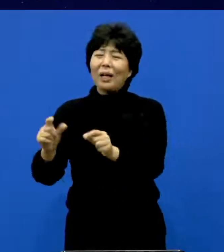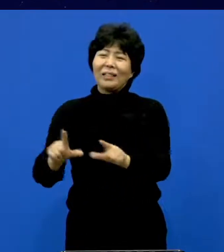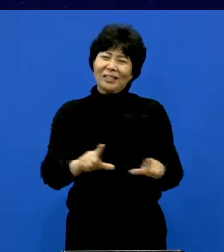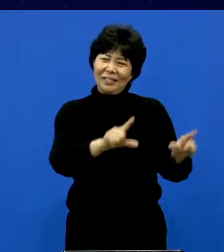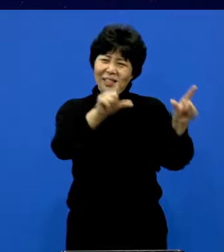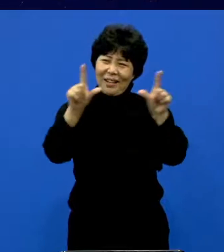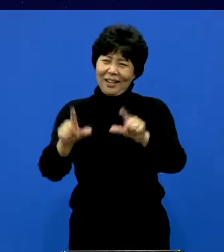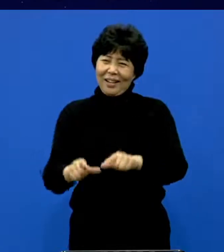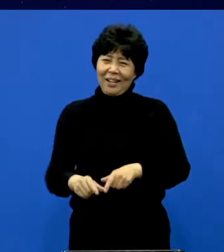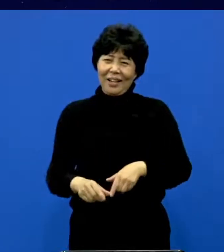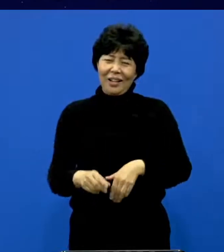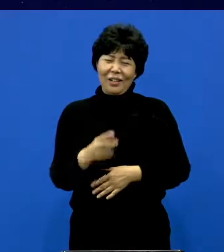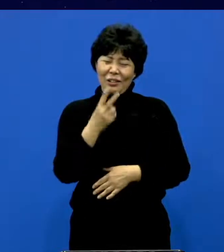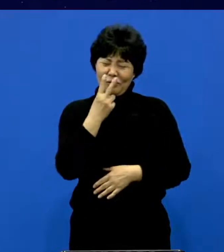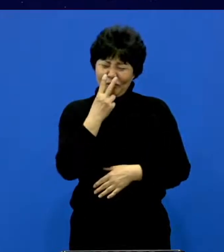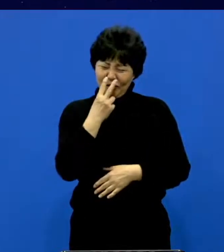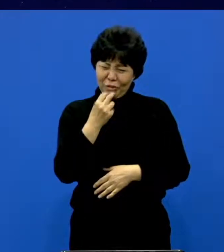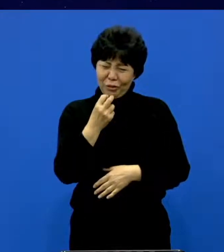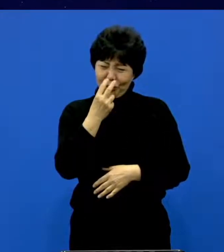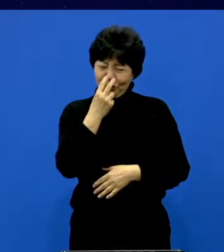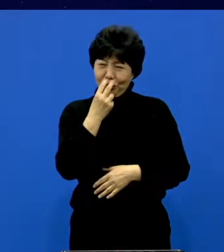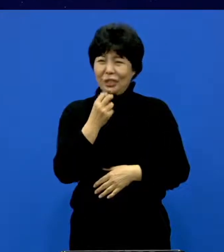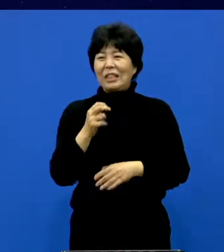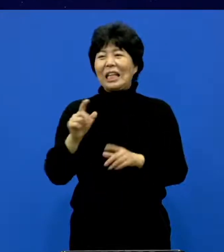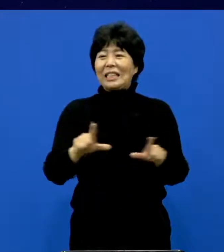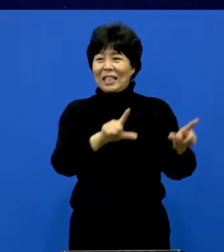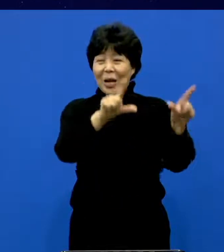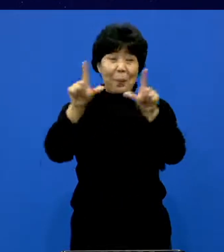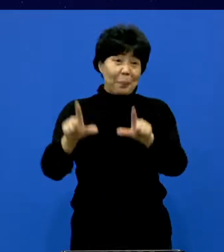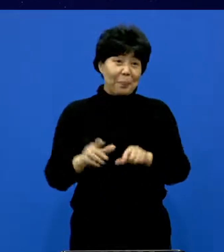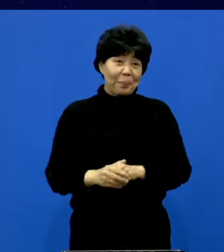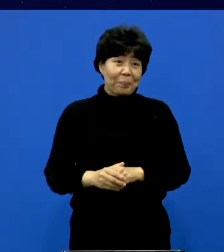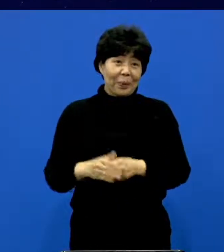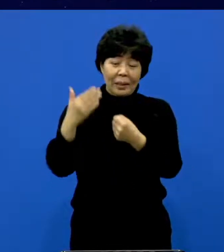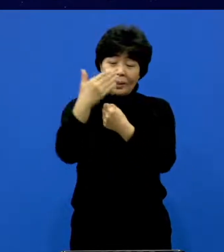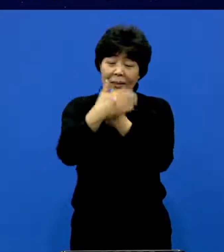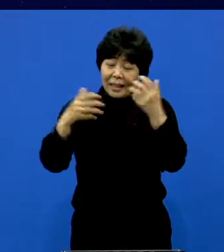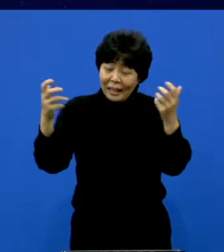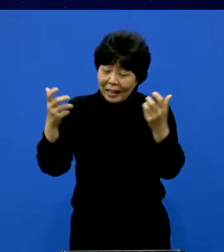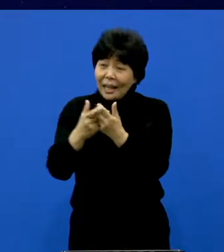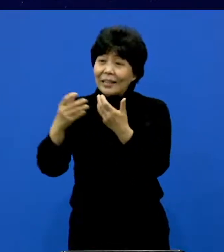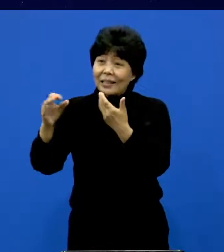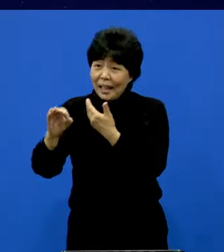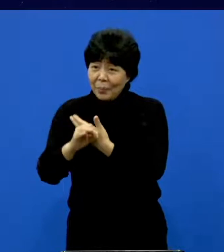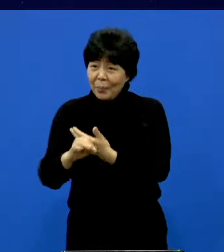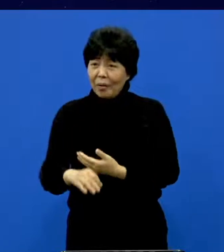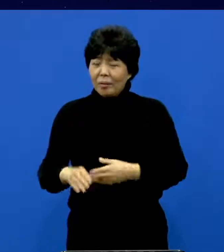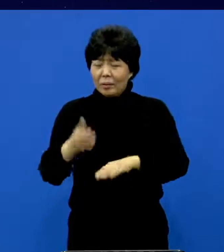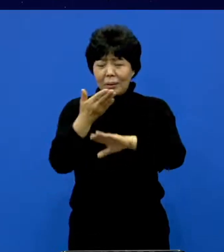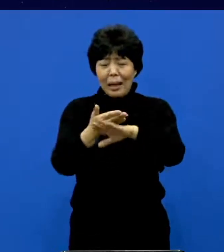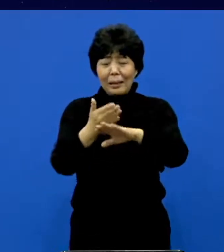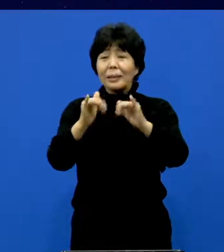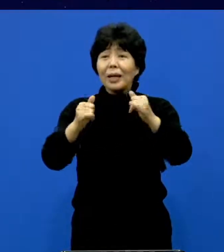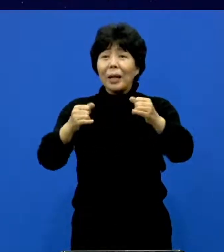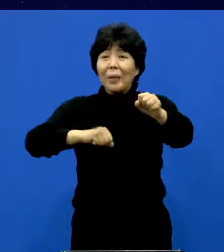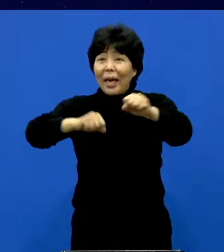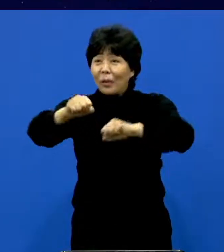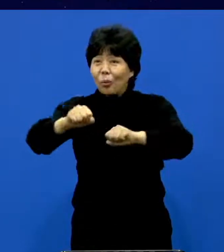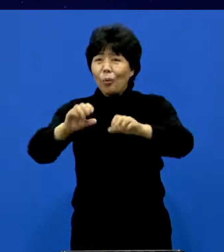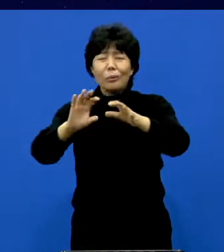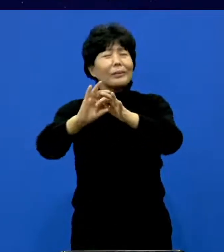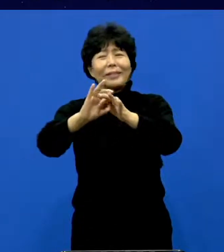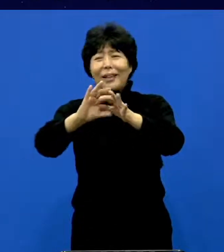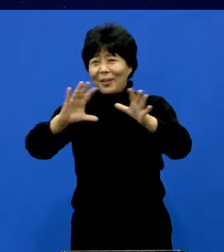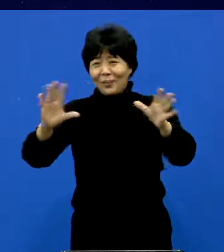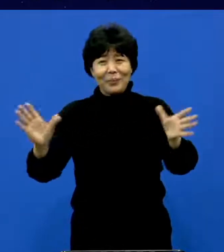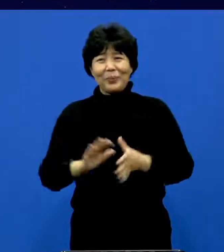너무 유치한 삶인 거죠. 그런데 여러분, 은혜가 임하면 그 사람이 나에게 어떻게, 이 사람이 어떻게, 다양한